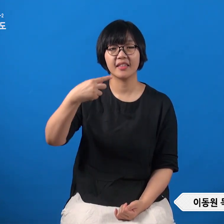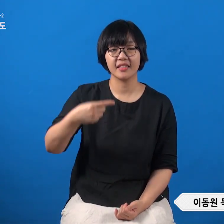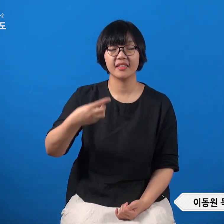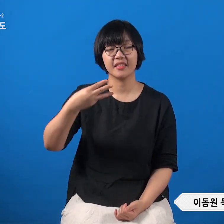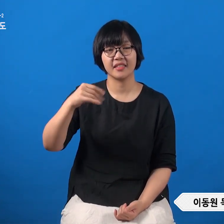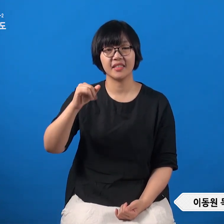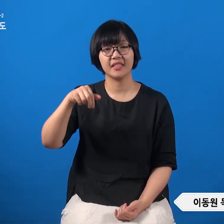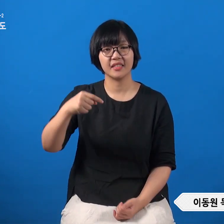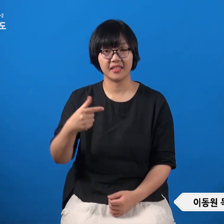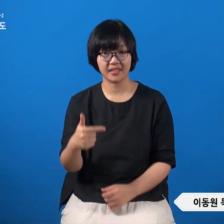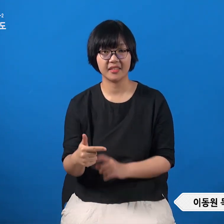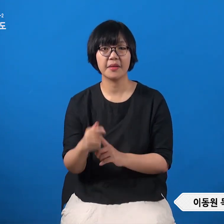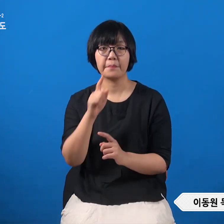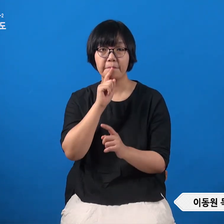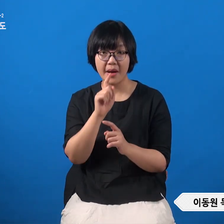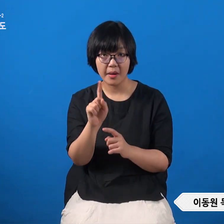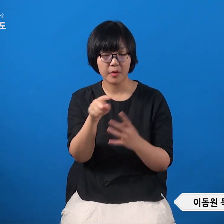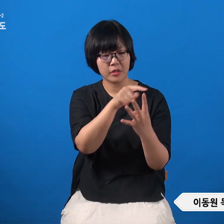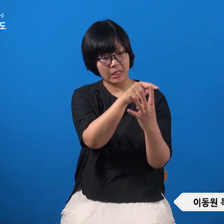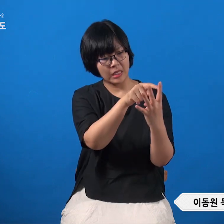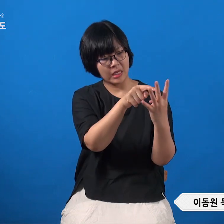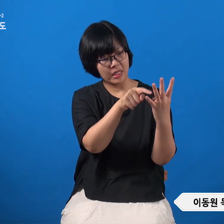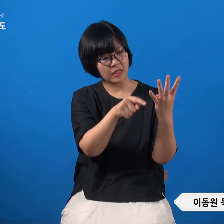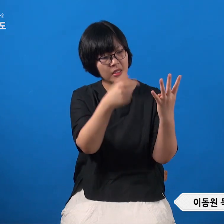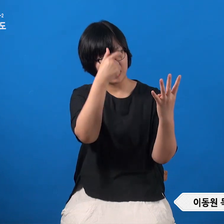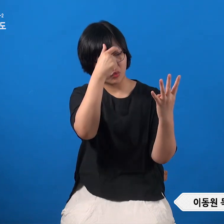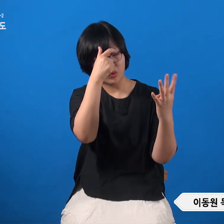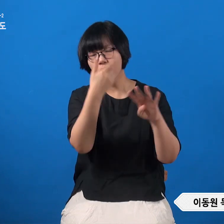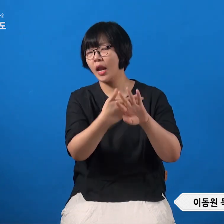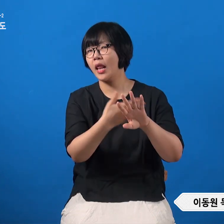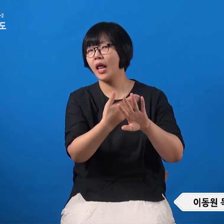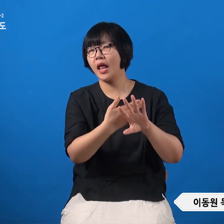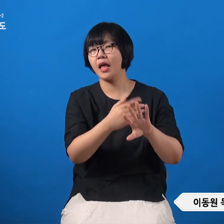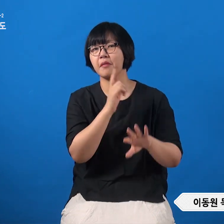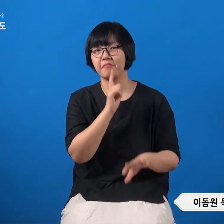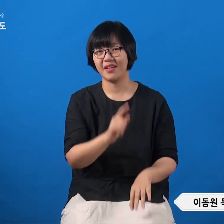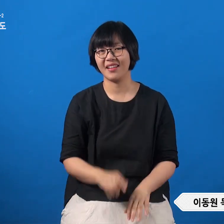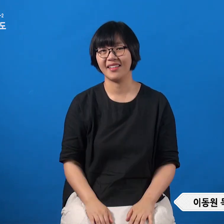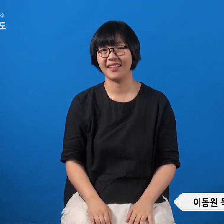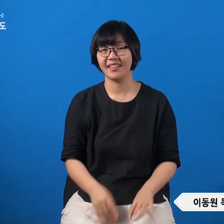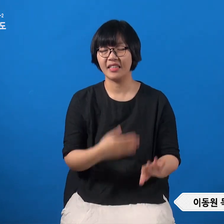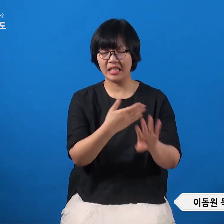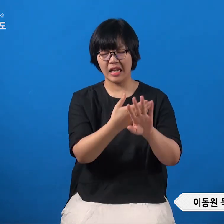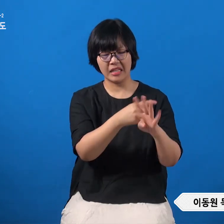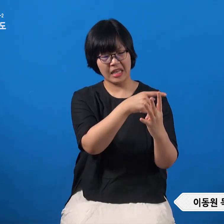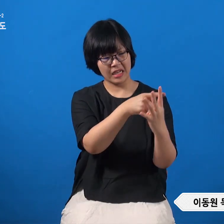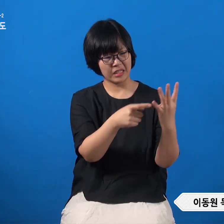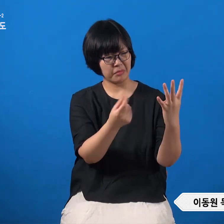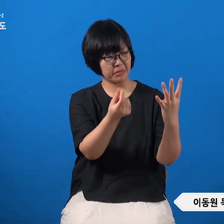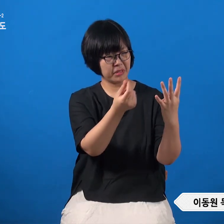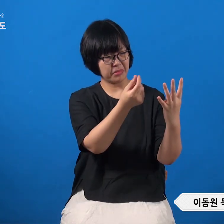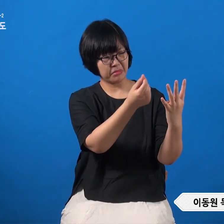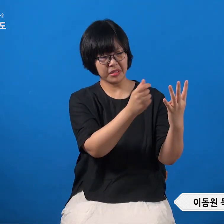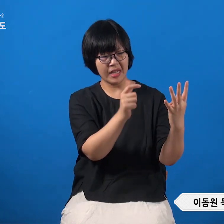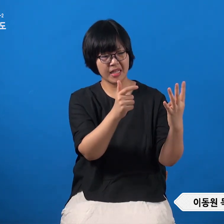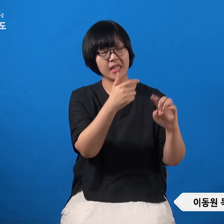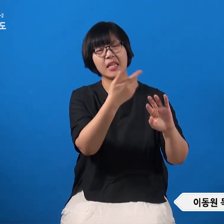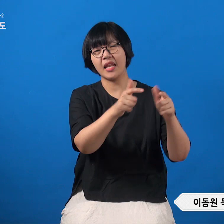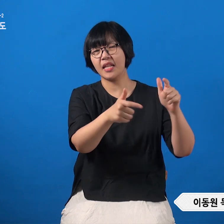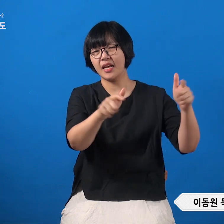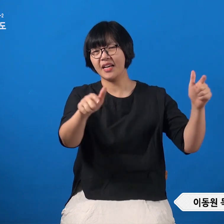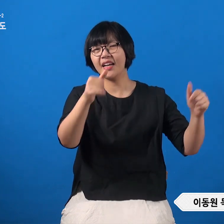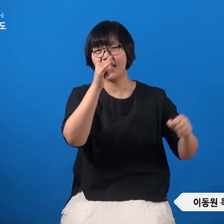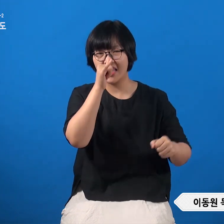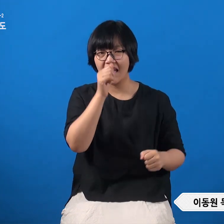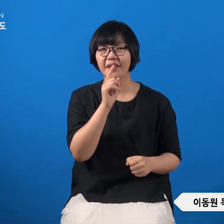주석가는 이 네 가지 기도의 단어에 기술적인 차이가 있다. 조금씩 다른 기도의 측면을 강조한 것이다라고